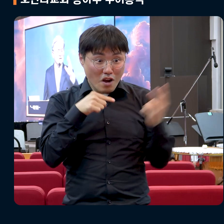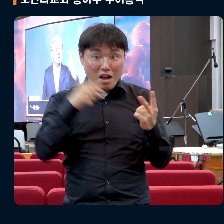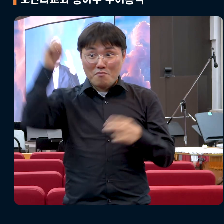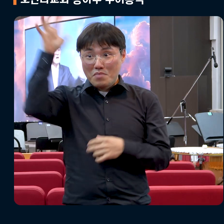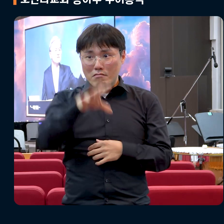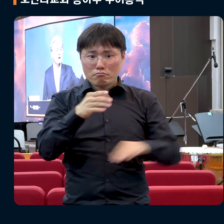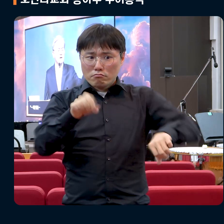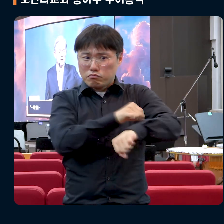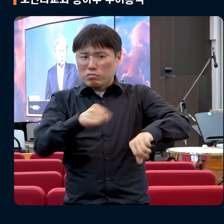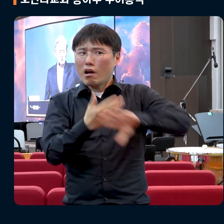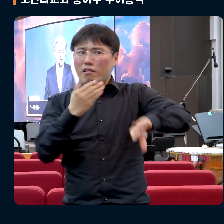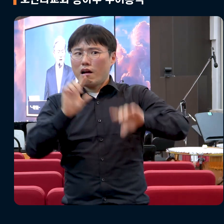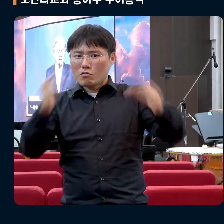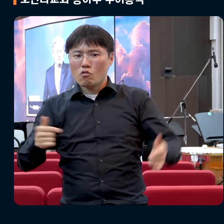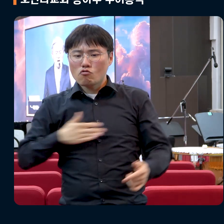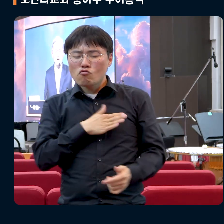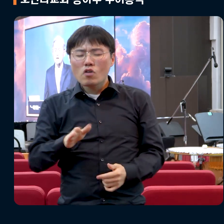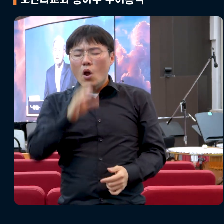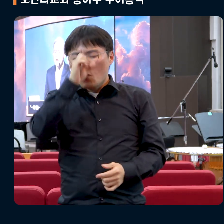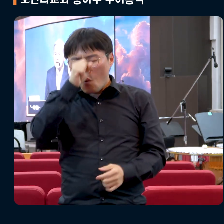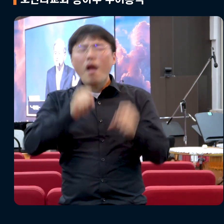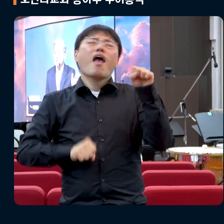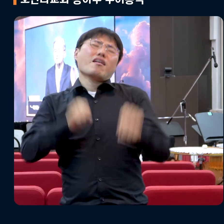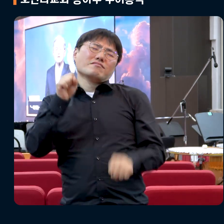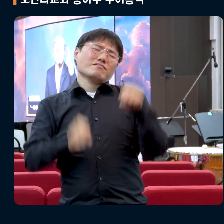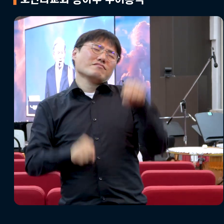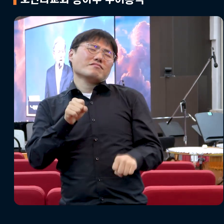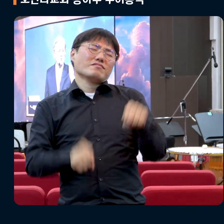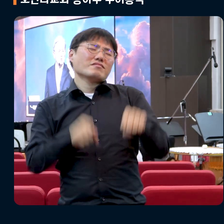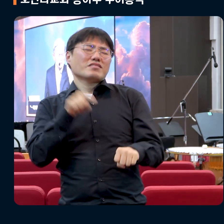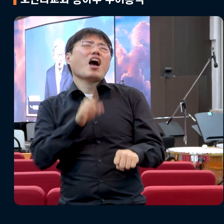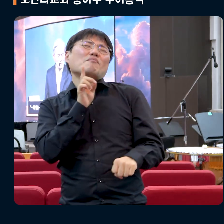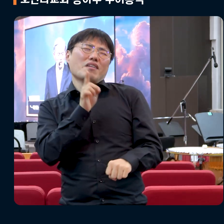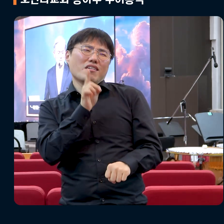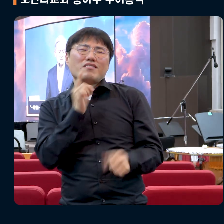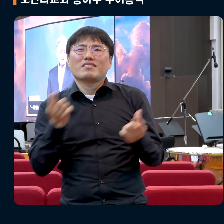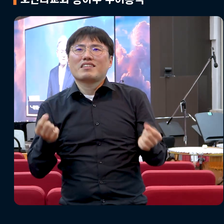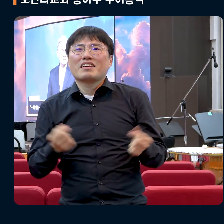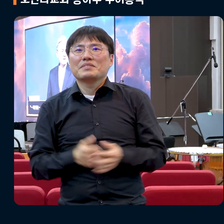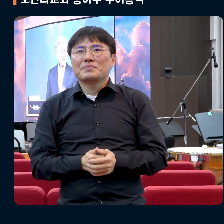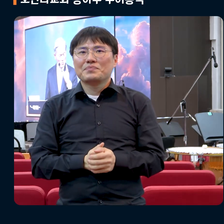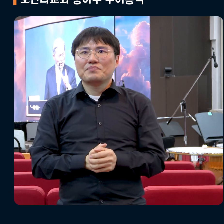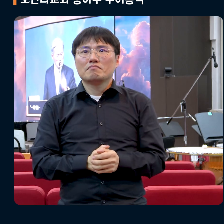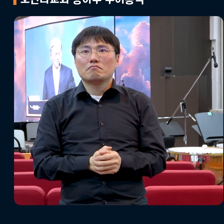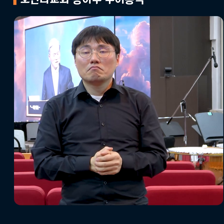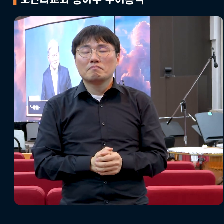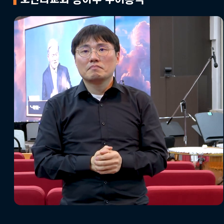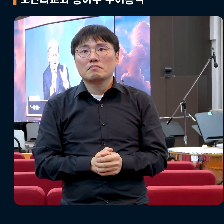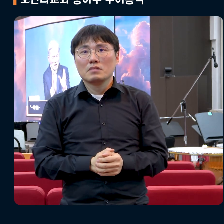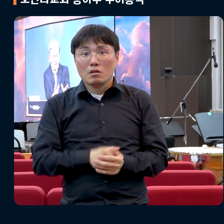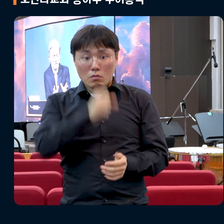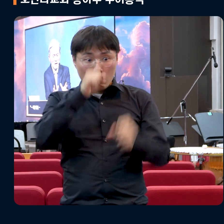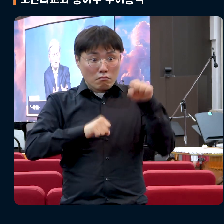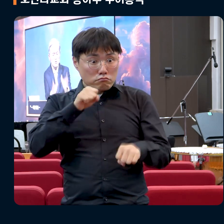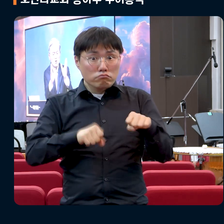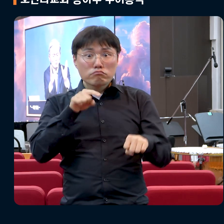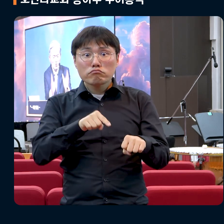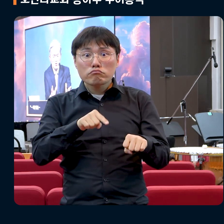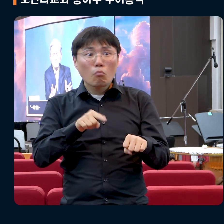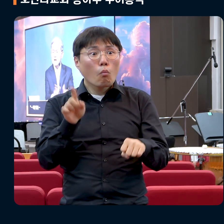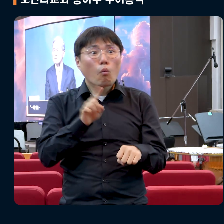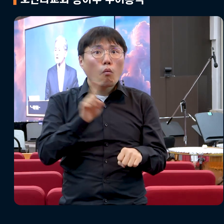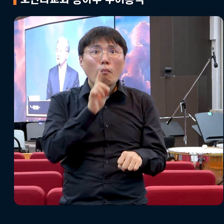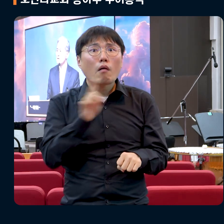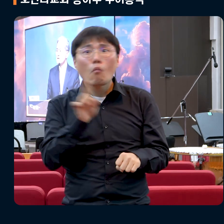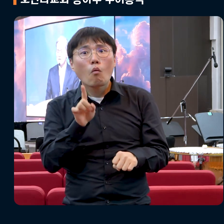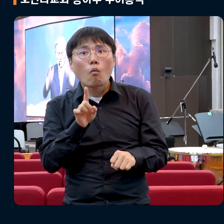소금과 빛은 다른 것이 아니라 바로 우리의 착한 행실을 말하고 있는 거예요. 자, 그렇다면 이 착한 행실이라는